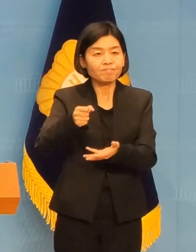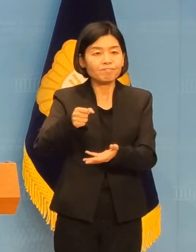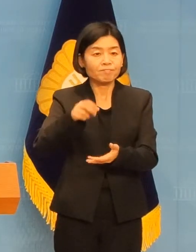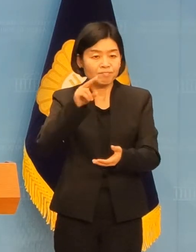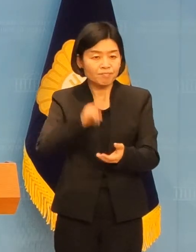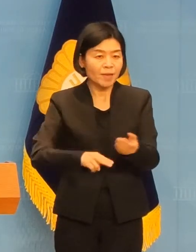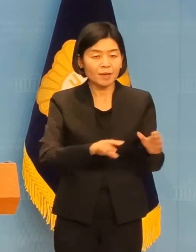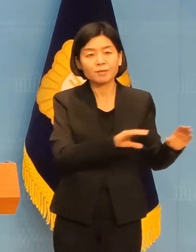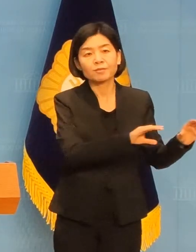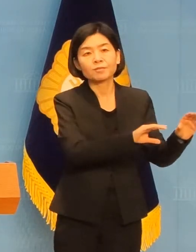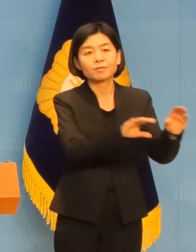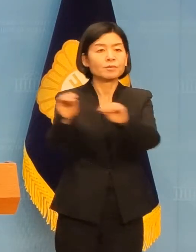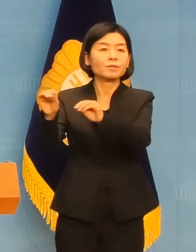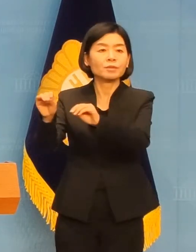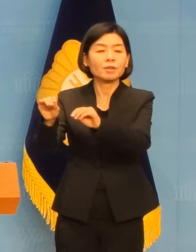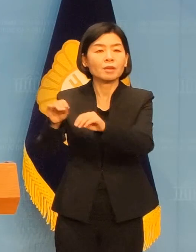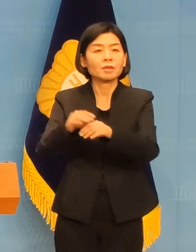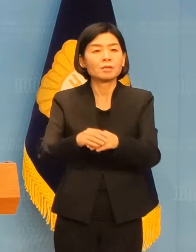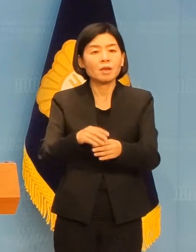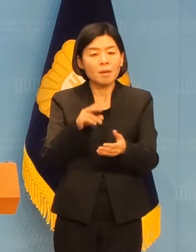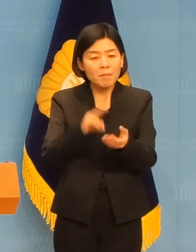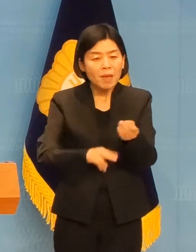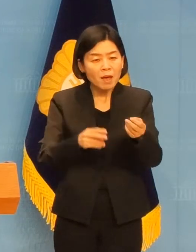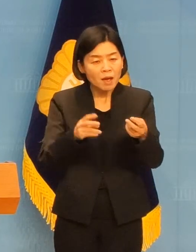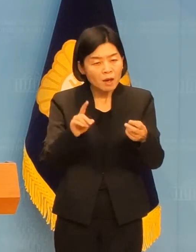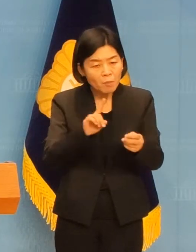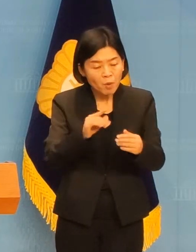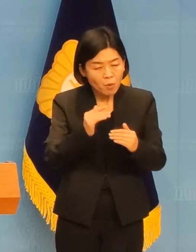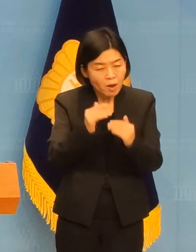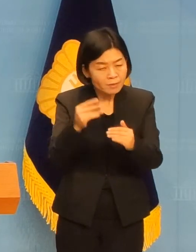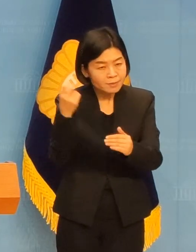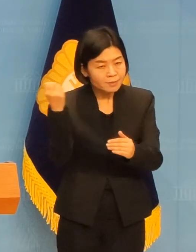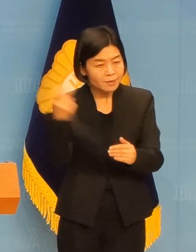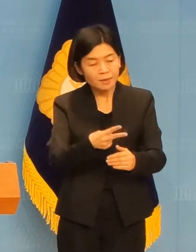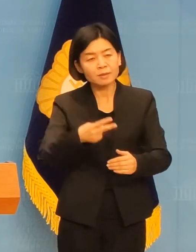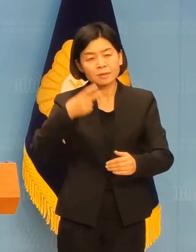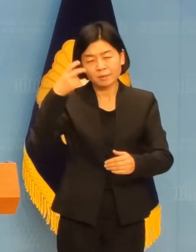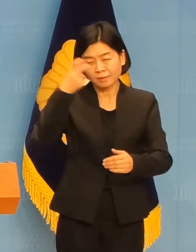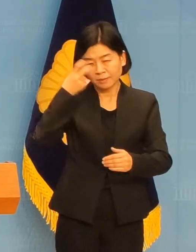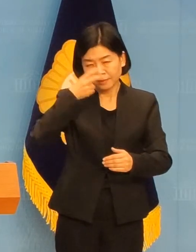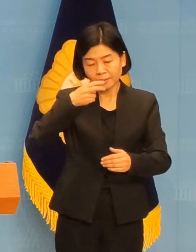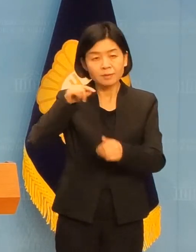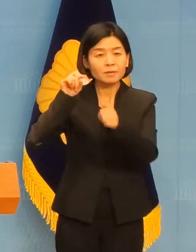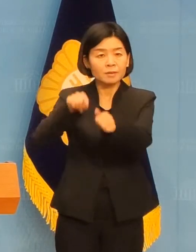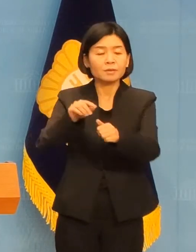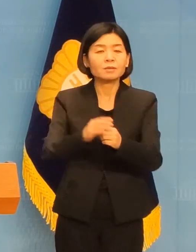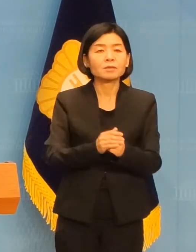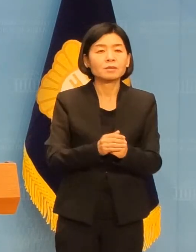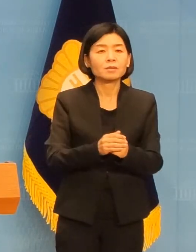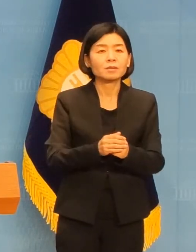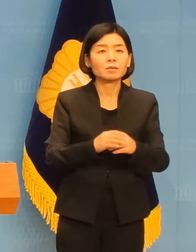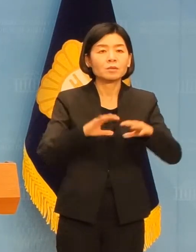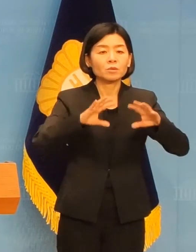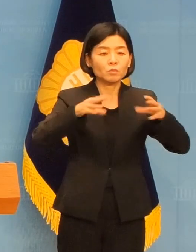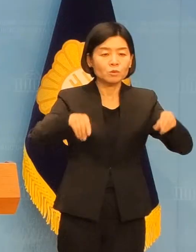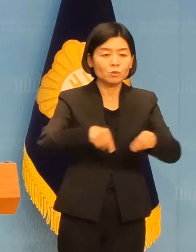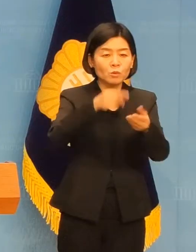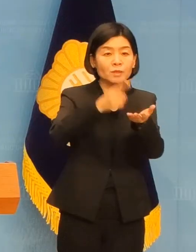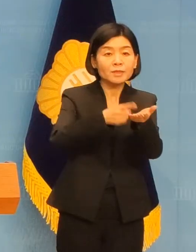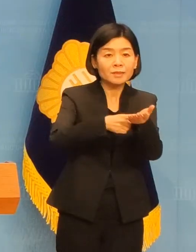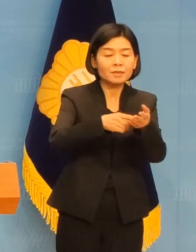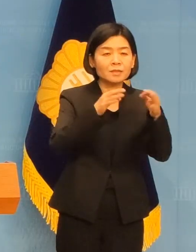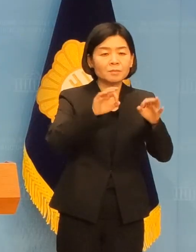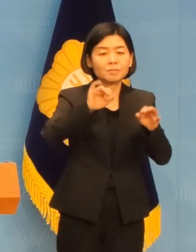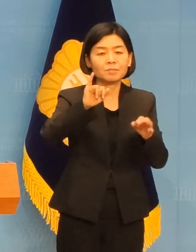중단과 제도 전반의 재검토를 지시했습니다. 김민석 국무총리 역시 이미